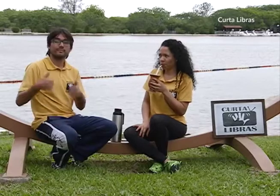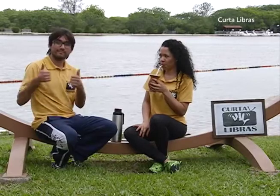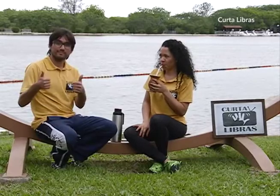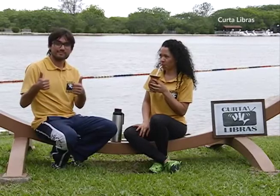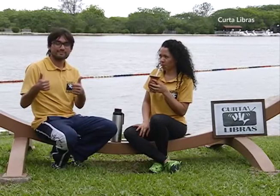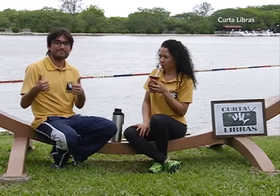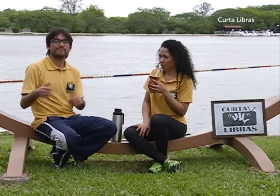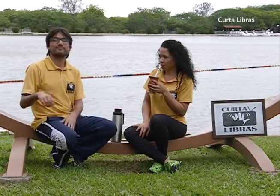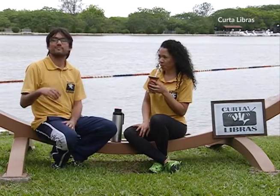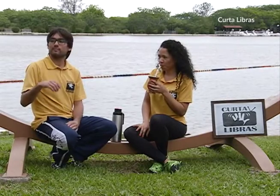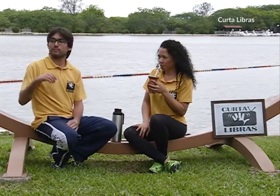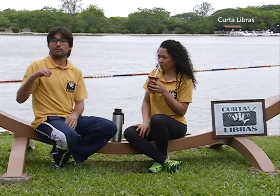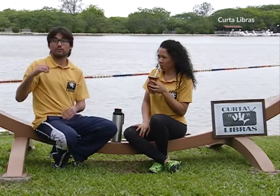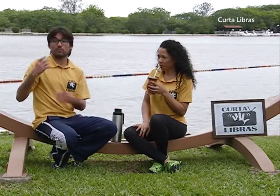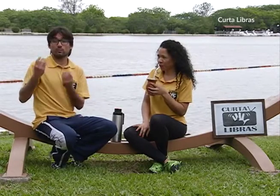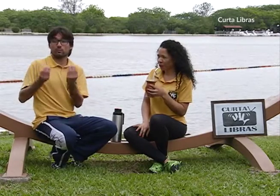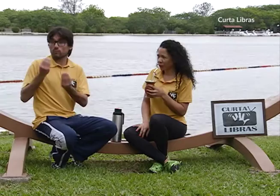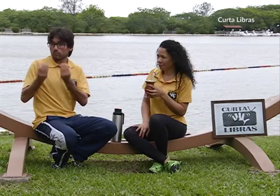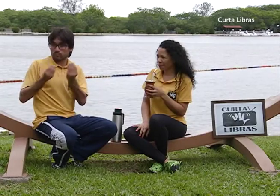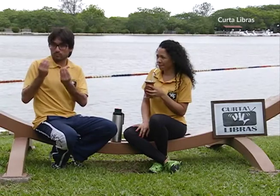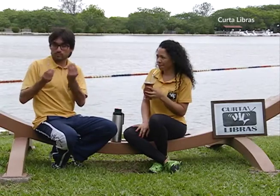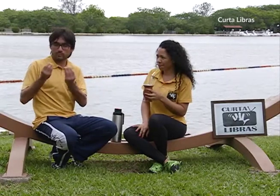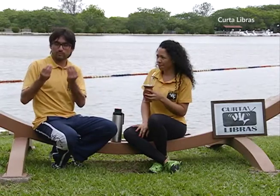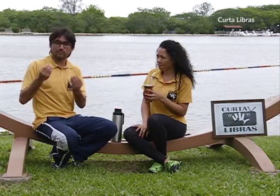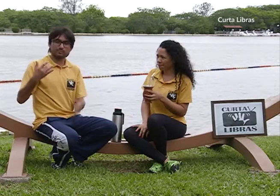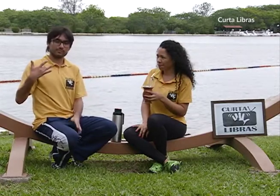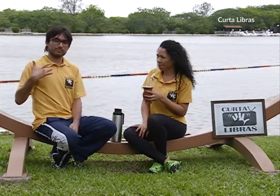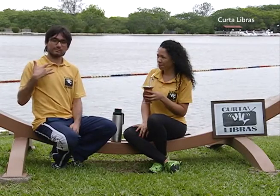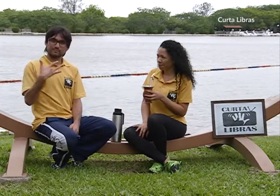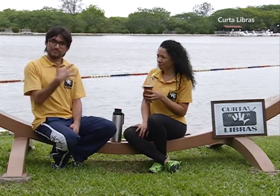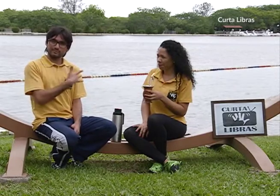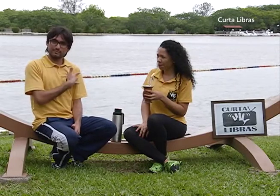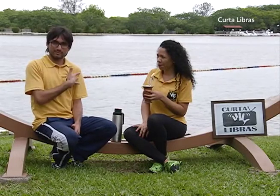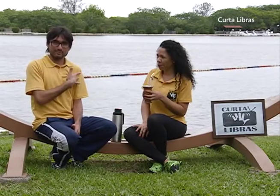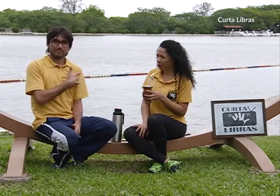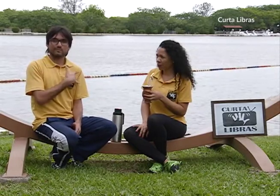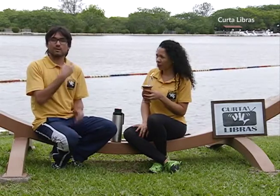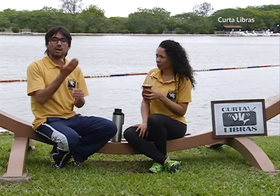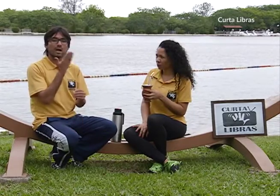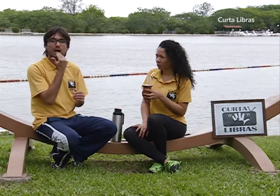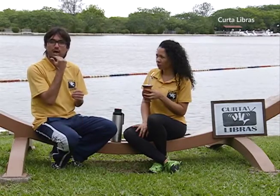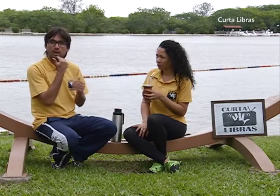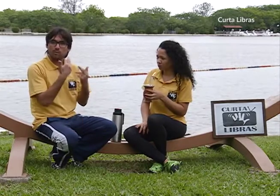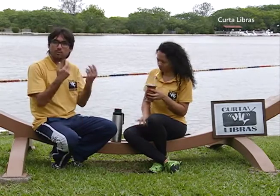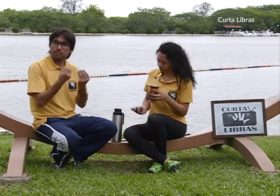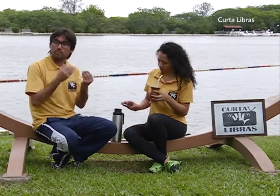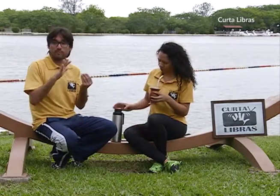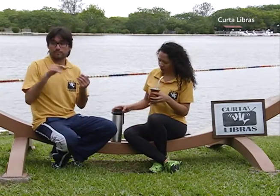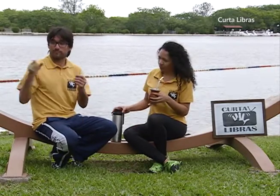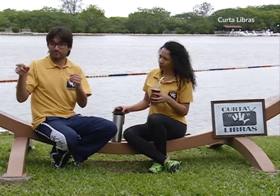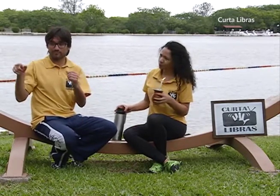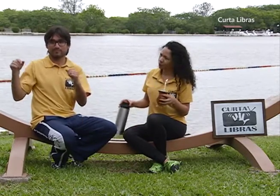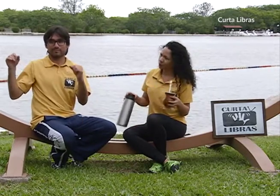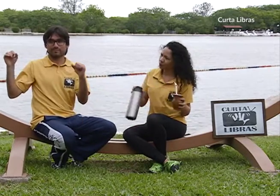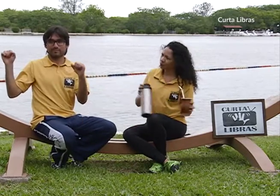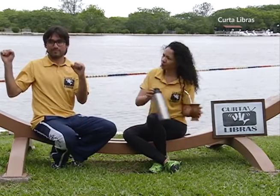Olá, tudo bem? Bom, como podemos ter uma boa saúde? De que forma devemos nos alimentar? Somente fazendo exercícios